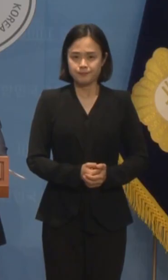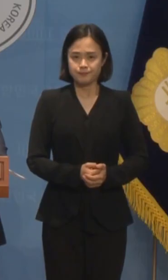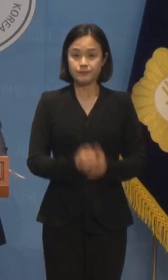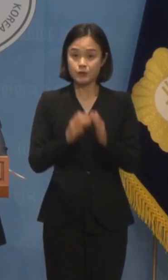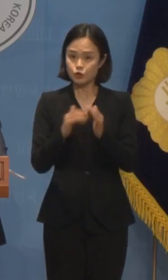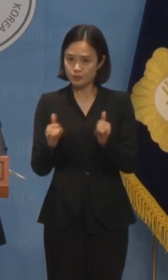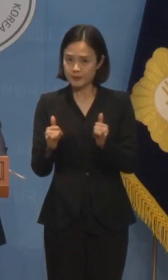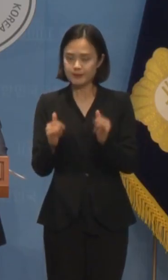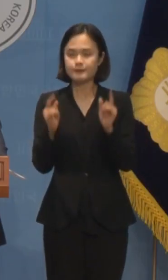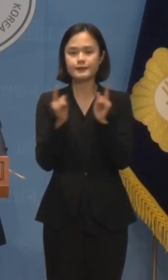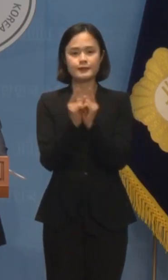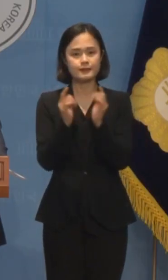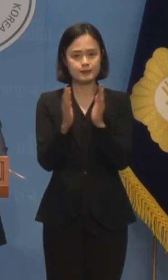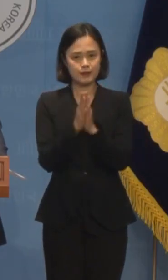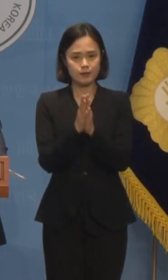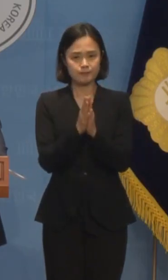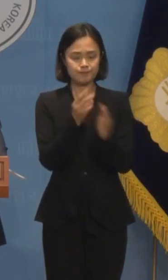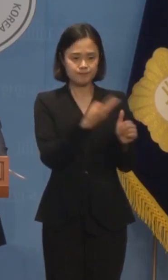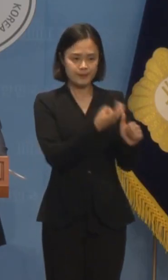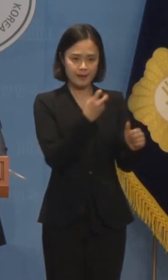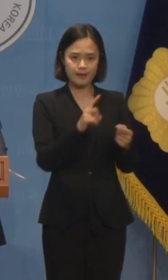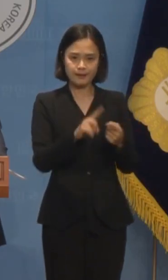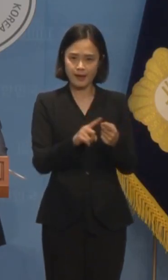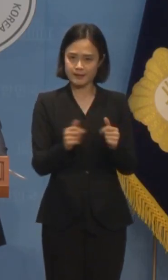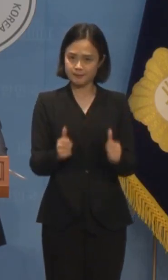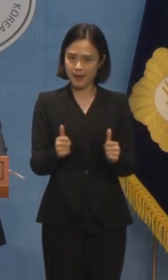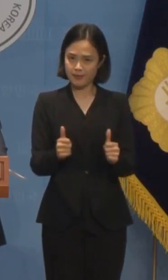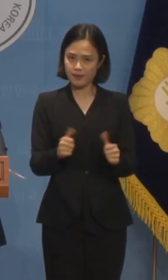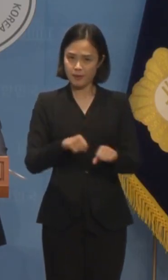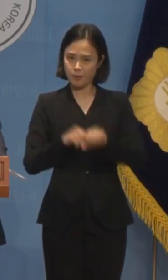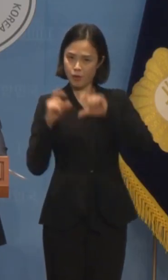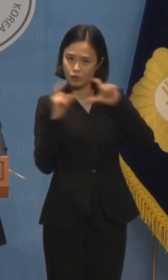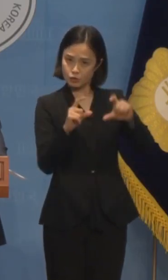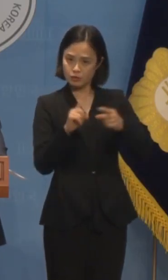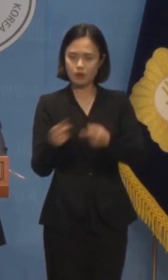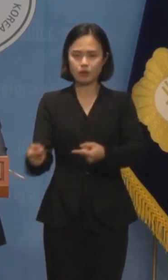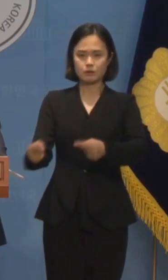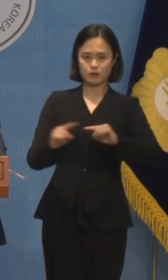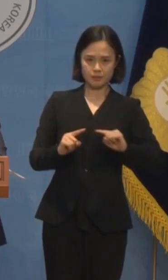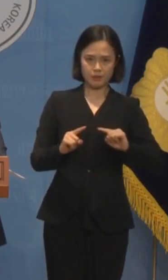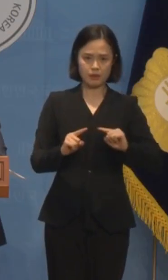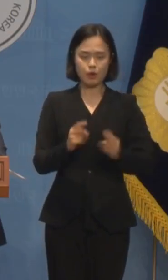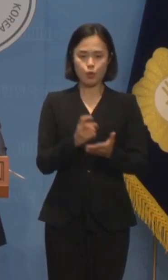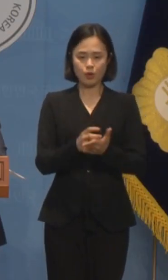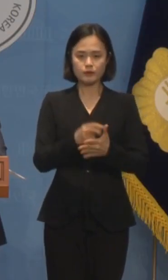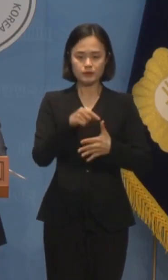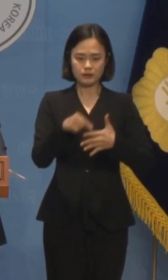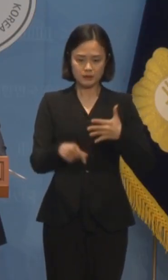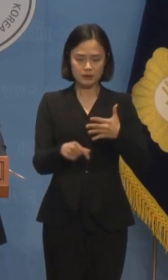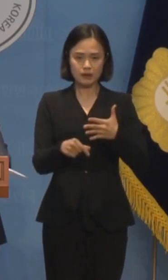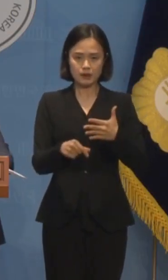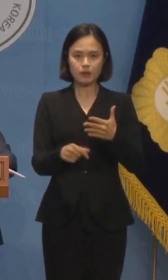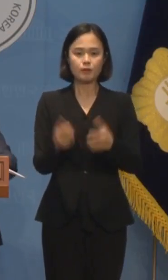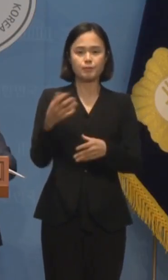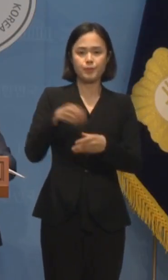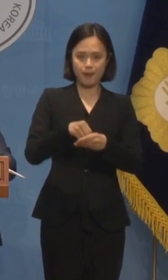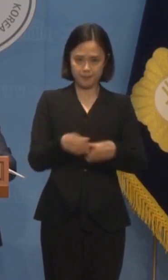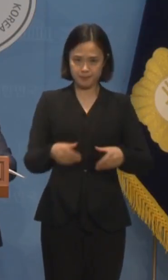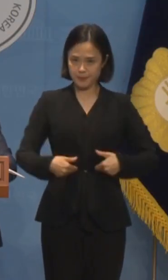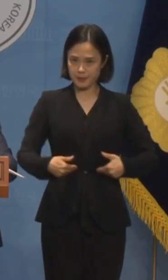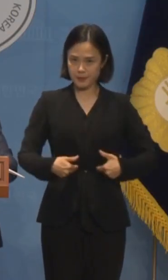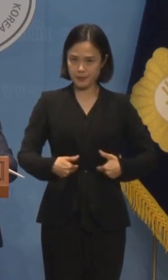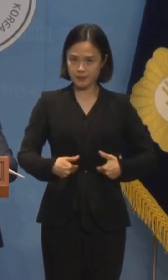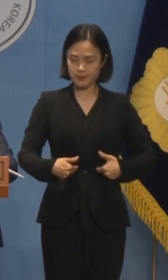국민이 직접 참여하고 결정한다는 원칙이 가장 중요합니다. 이러한 원칙과